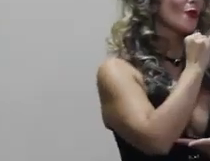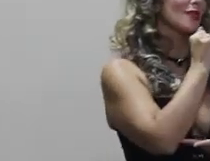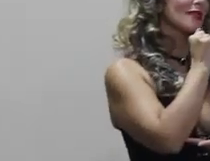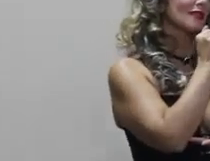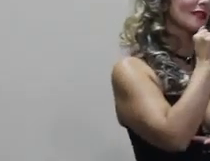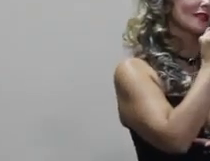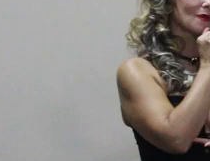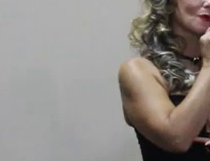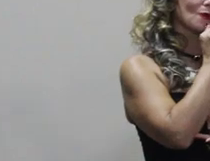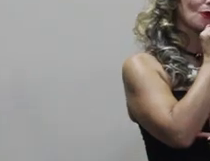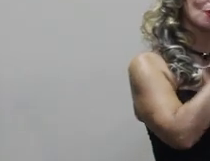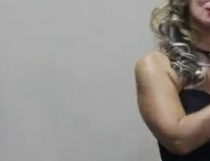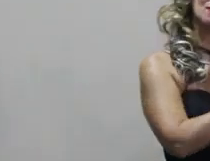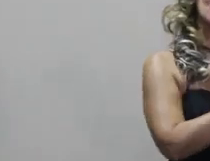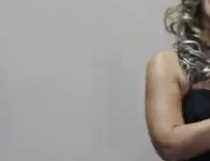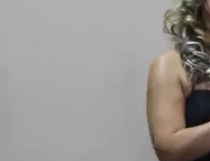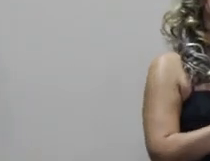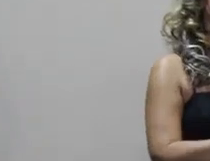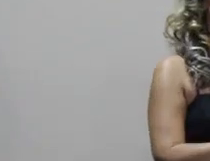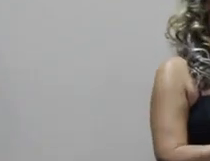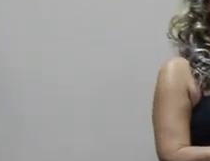modelo